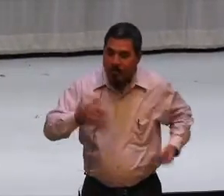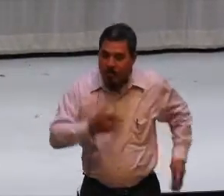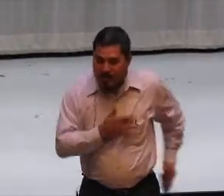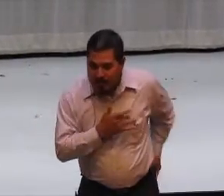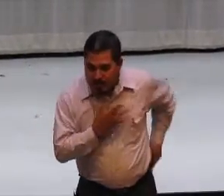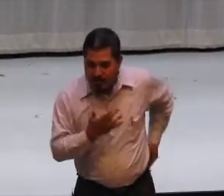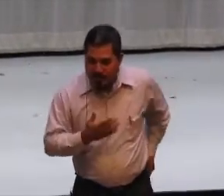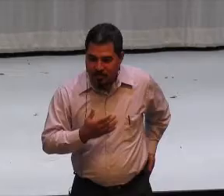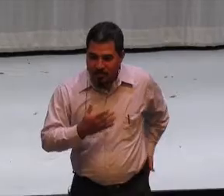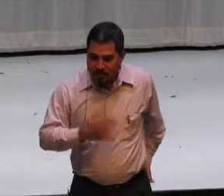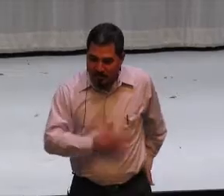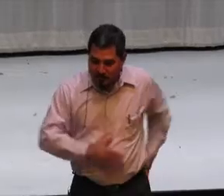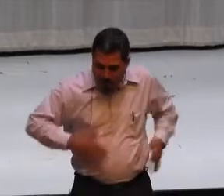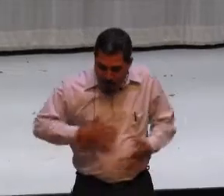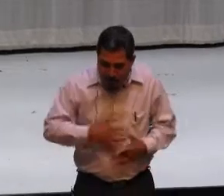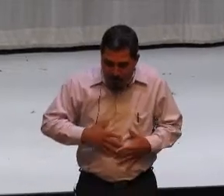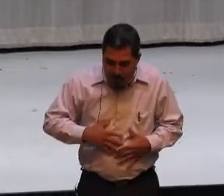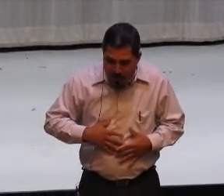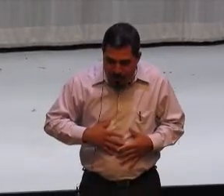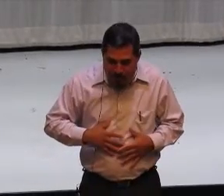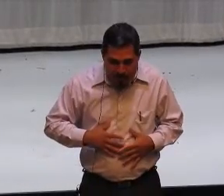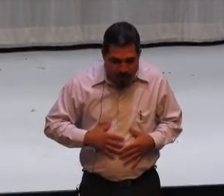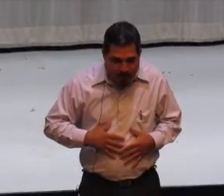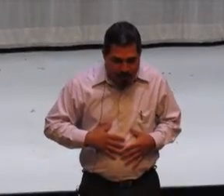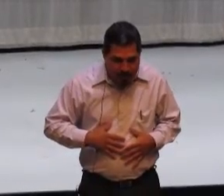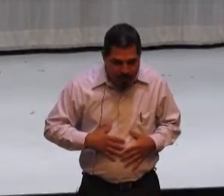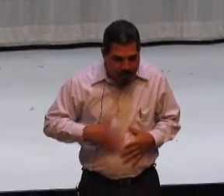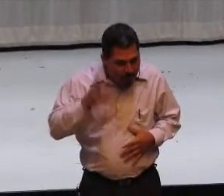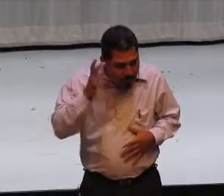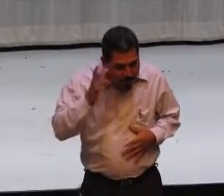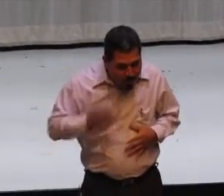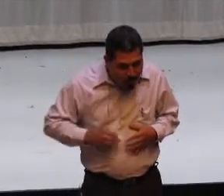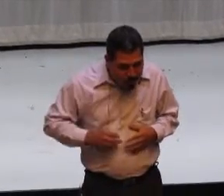¿cómo sentimos? En el estómago. Ya nos hace un ruido.